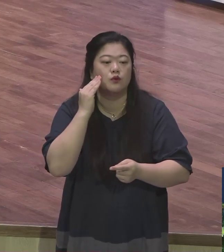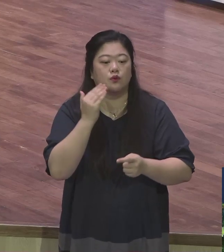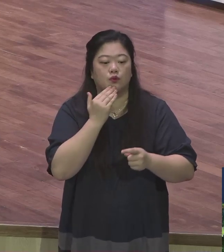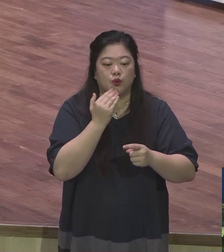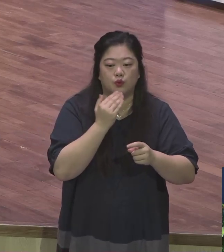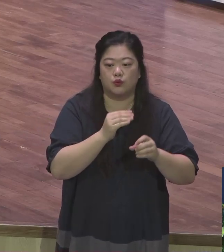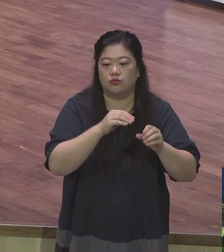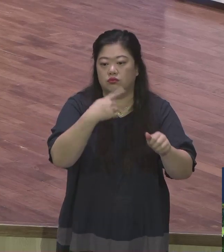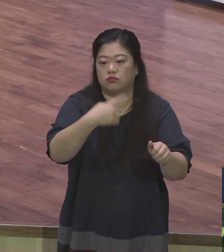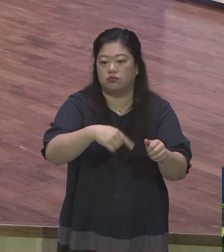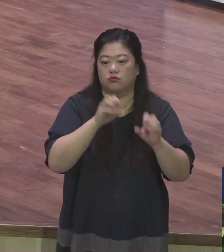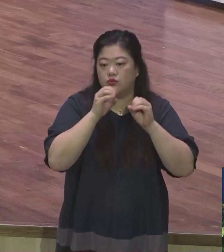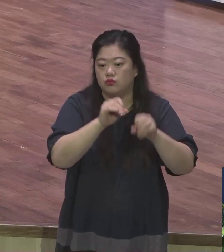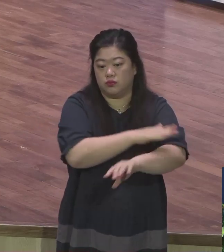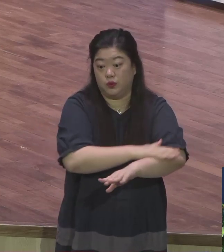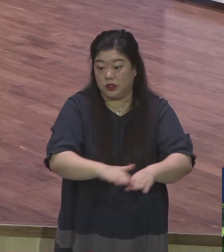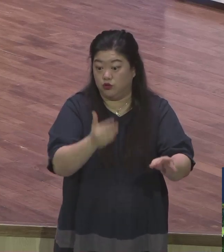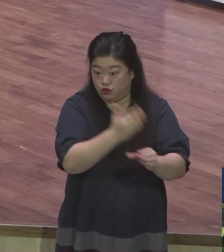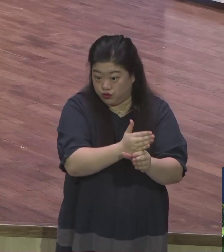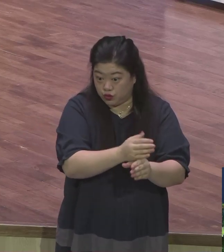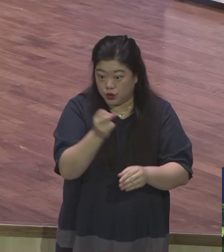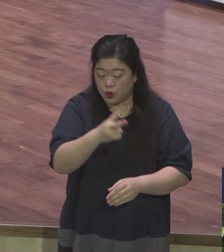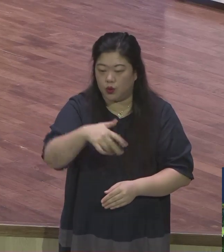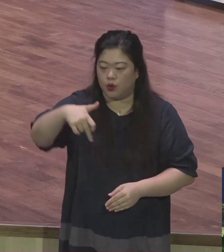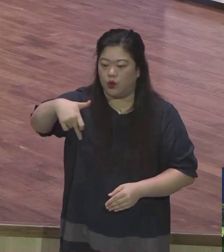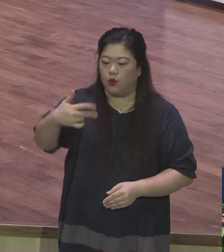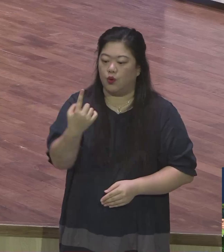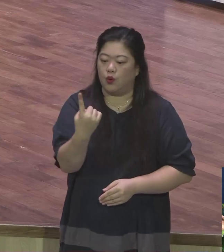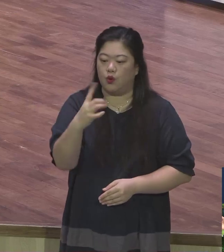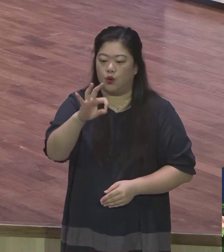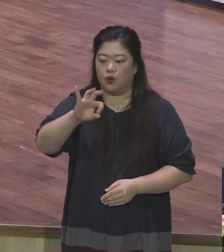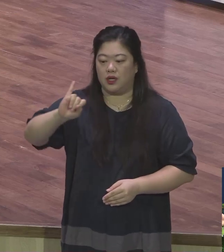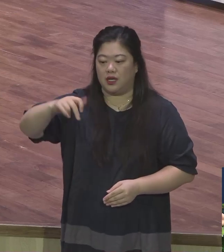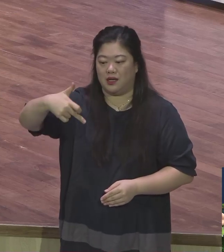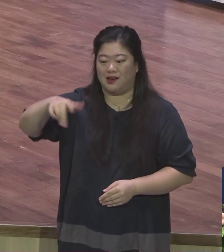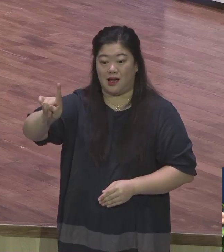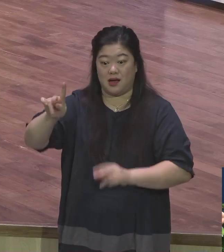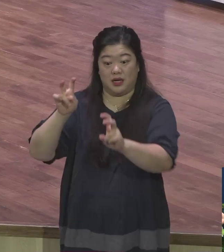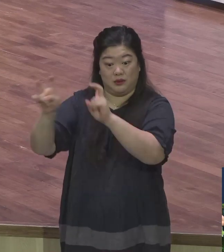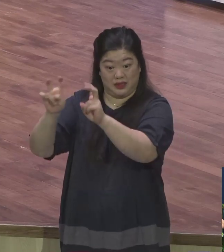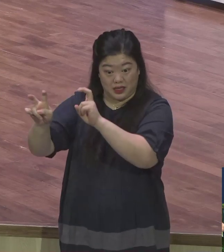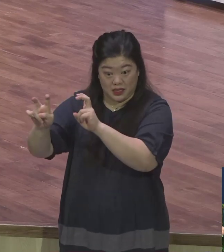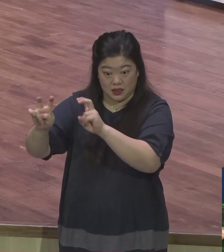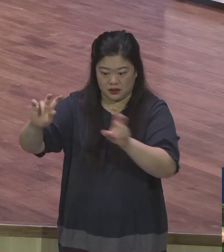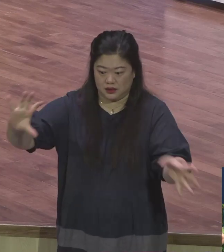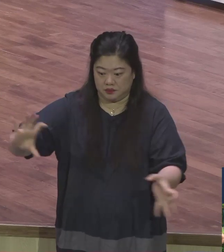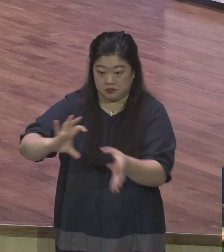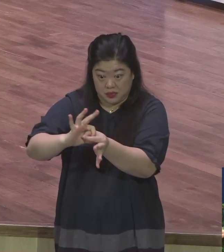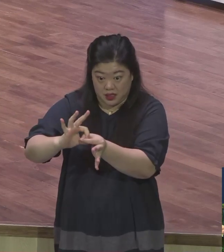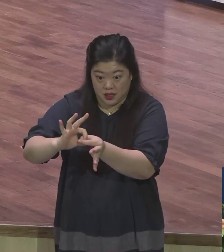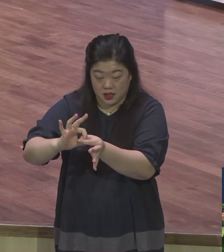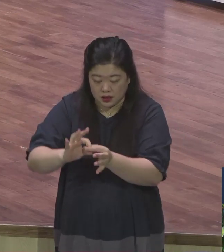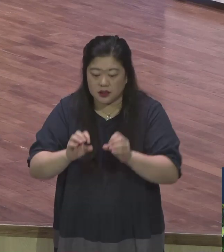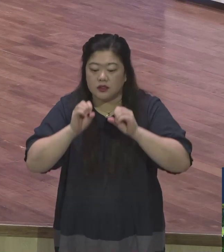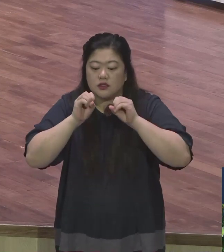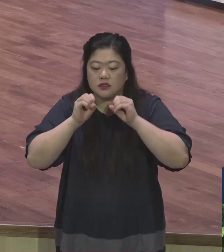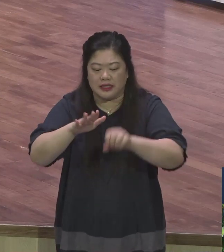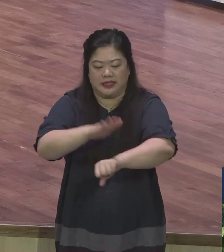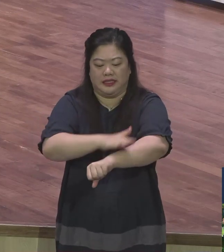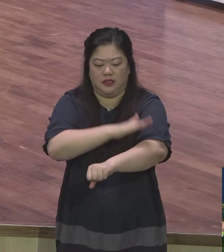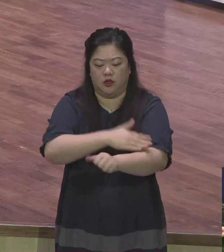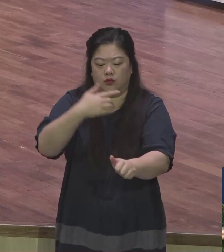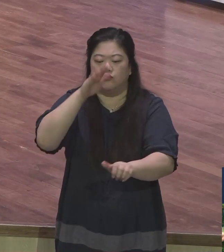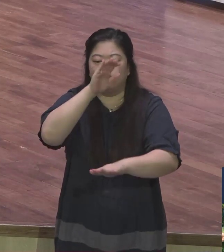직업훈련센터 사역을 통해서 본격적으로 동남아 사역을 합니다. 그게 1년, 2년 동안